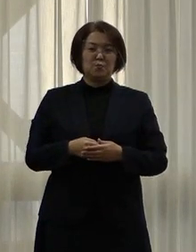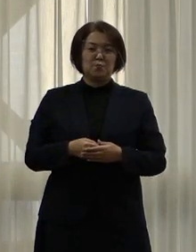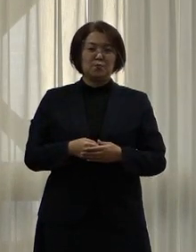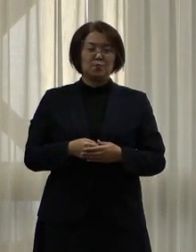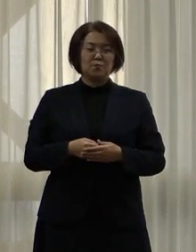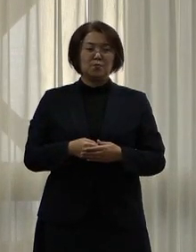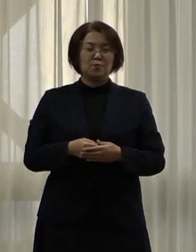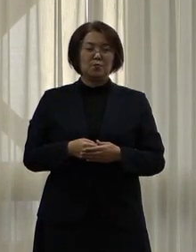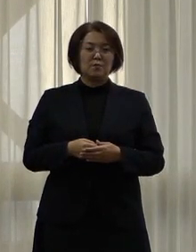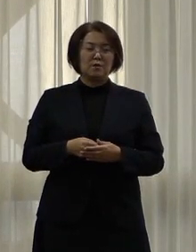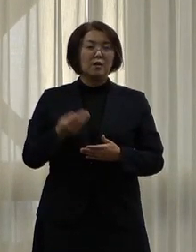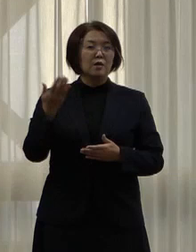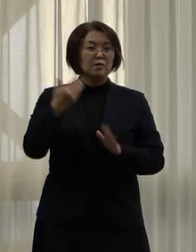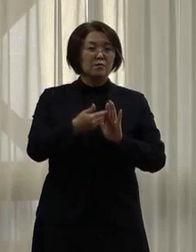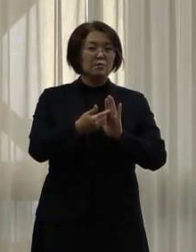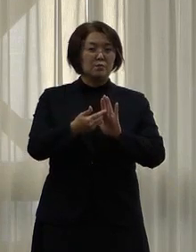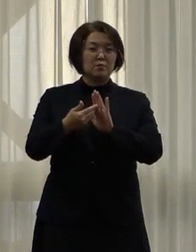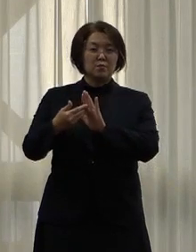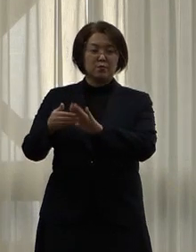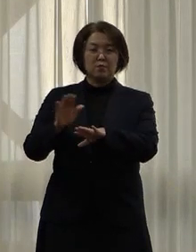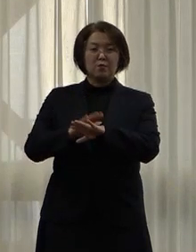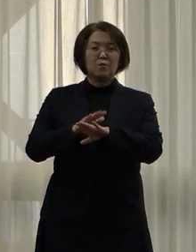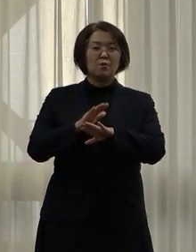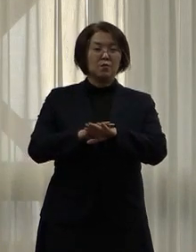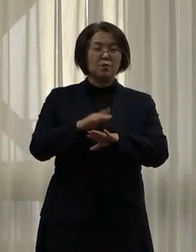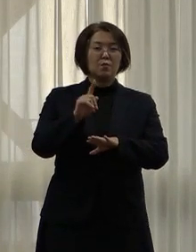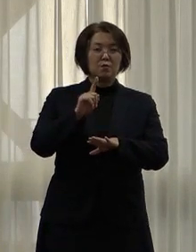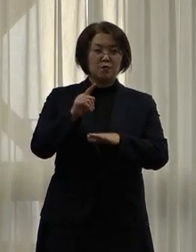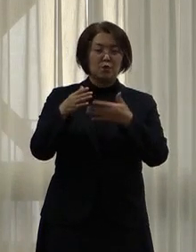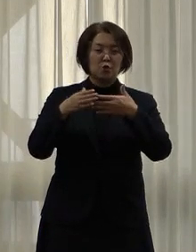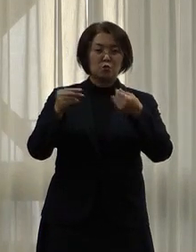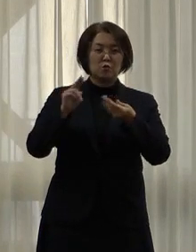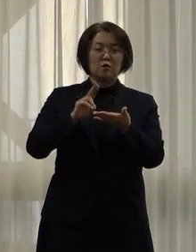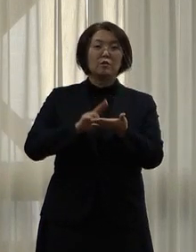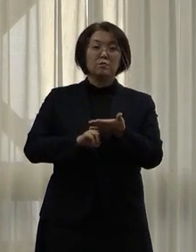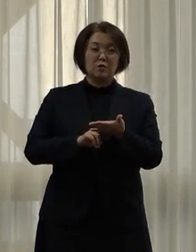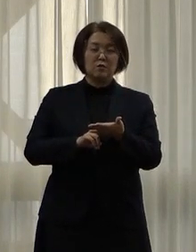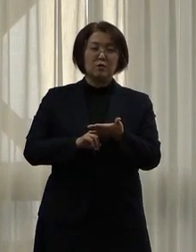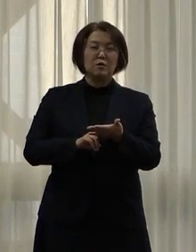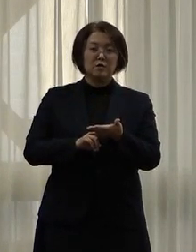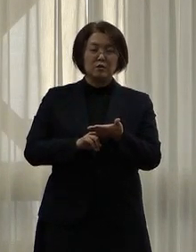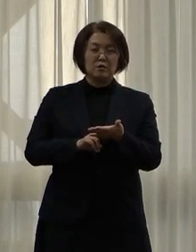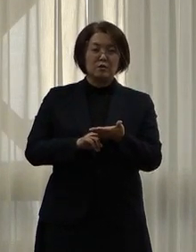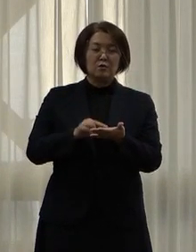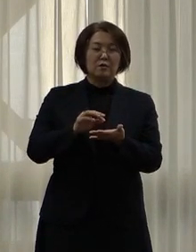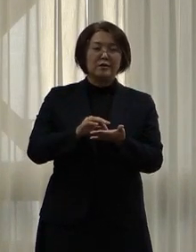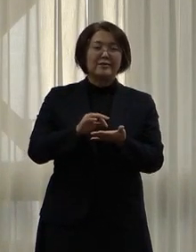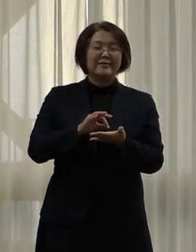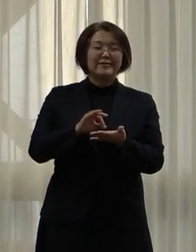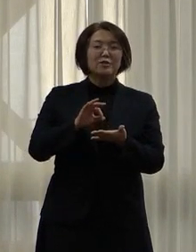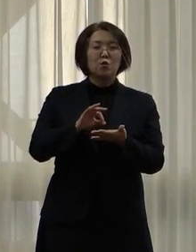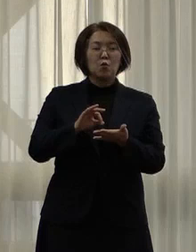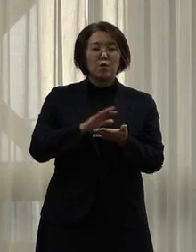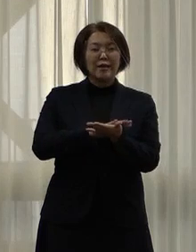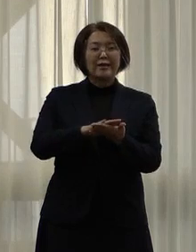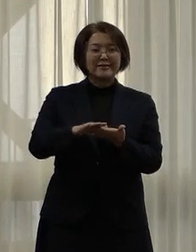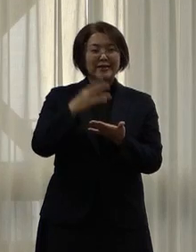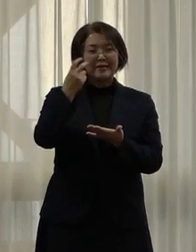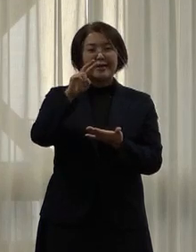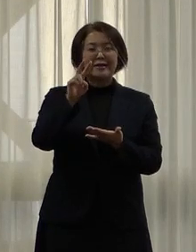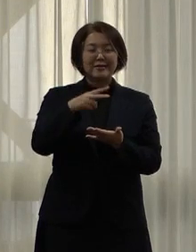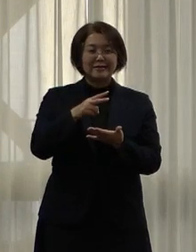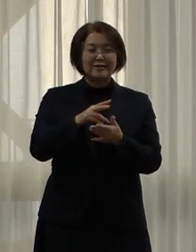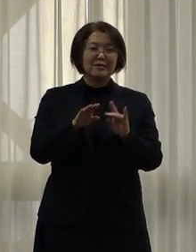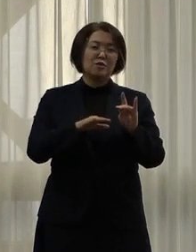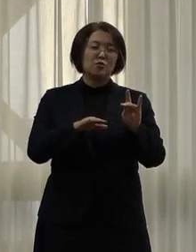を受けましてですね、未然の防止対策として国が定めています、使用衛生管理基準、これは2021年の1